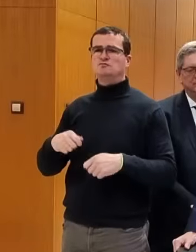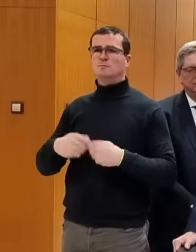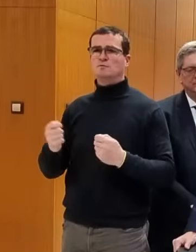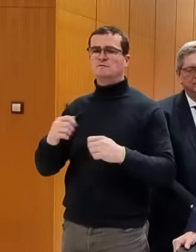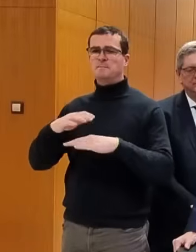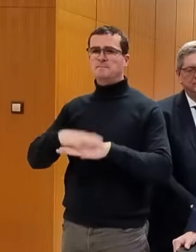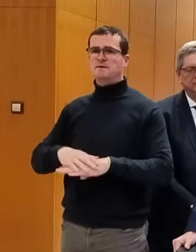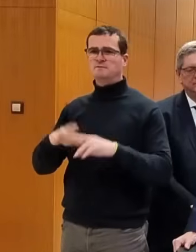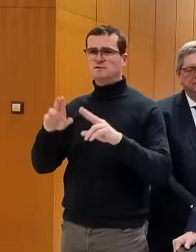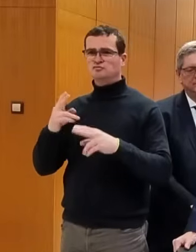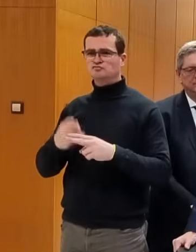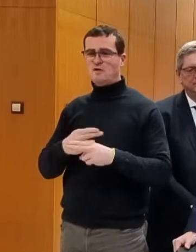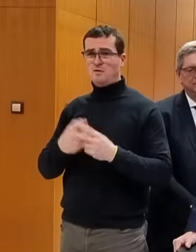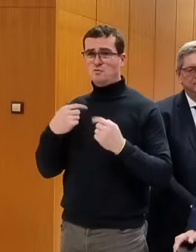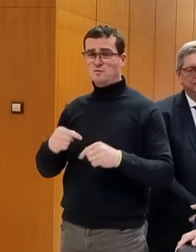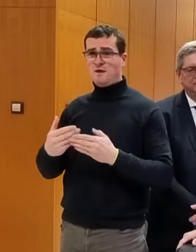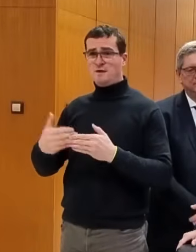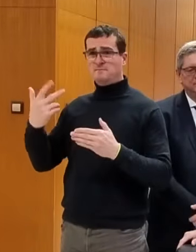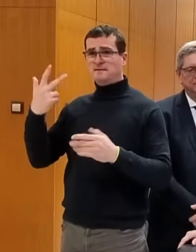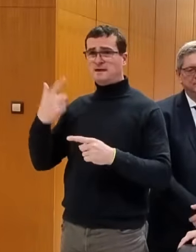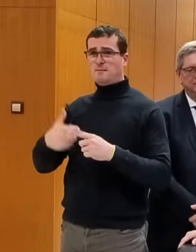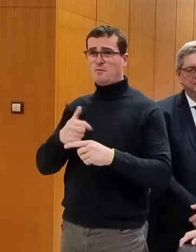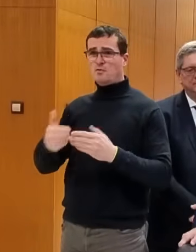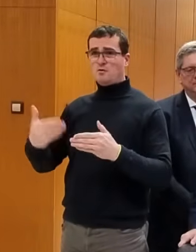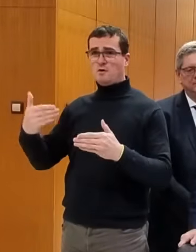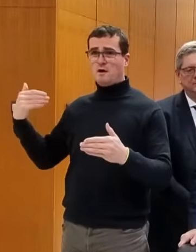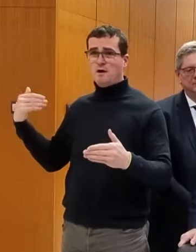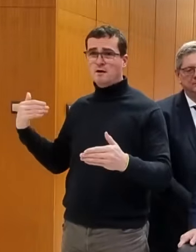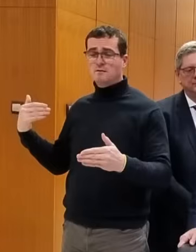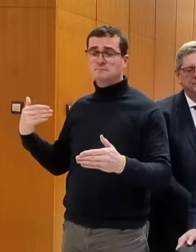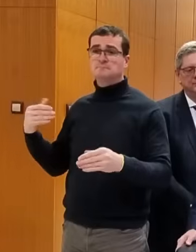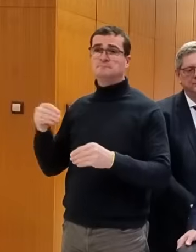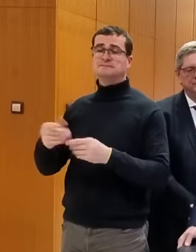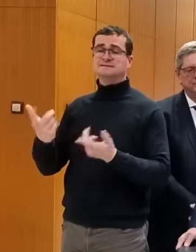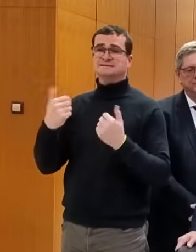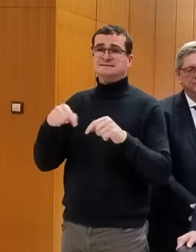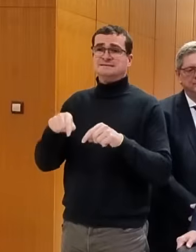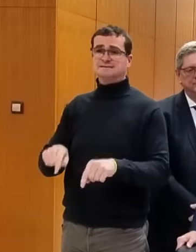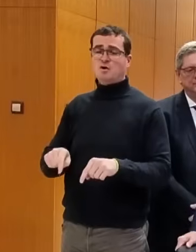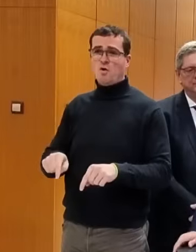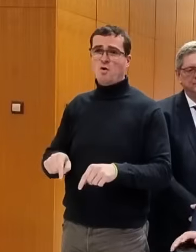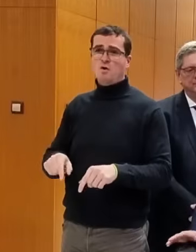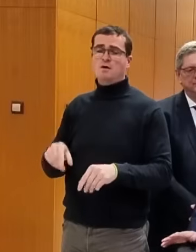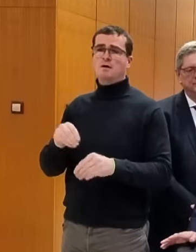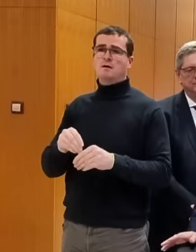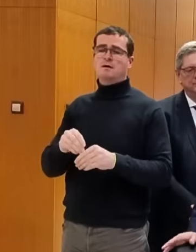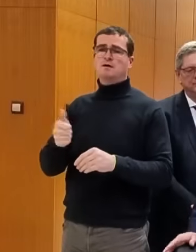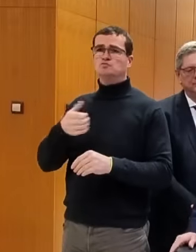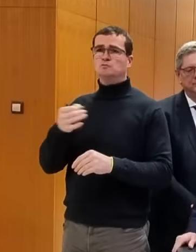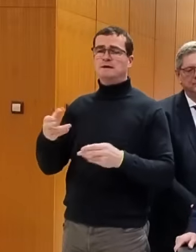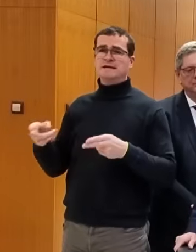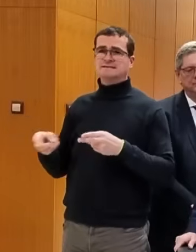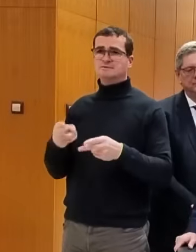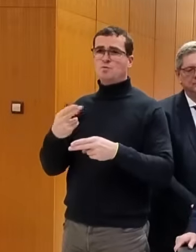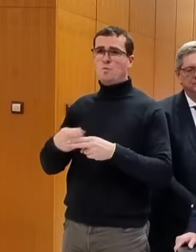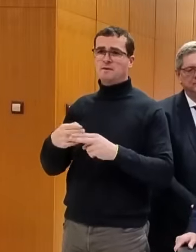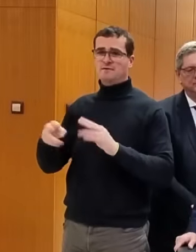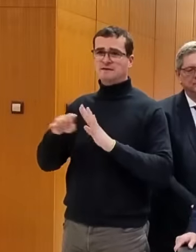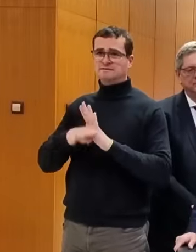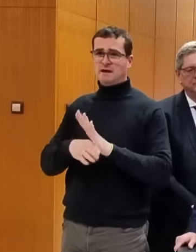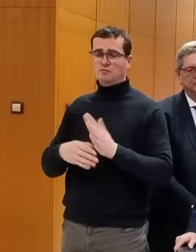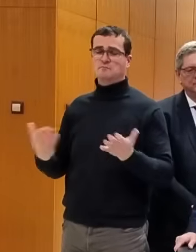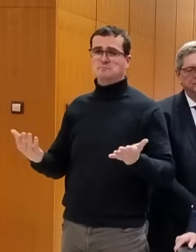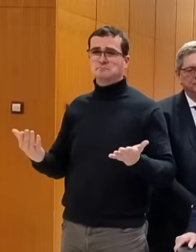vážnym porušovaním právneho štátu na Slovensku za uplynulého 3,5 roka. A vlastne z toho vyplynulo, že teda to je super, že idete cestou úpravy zákonov,